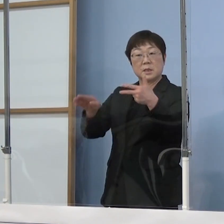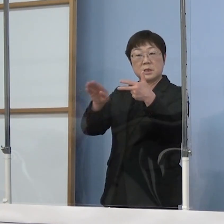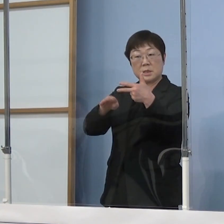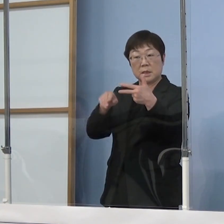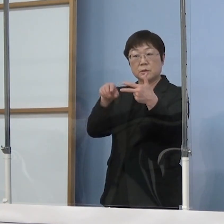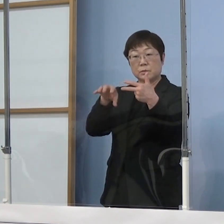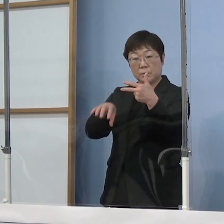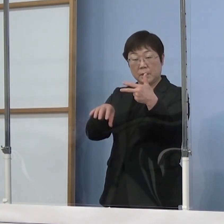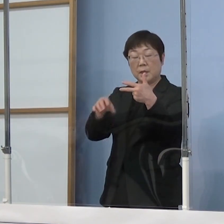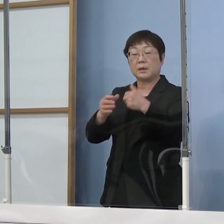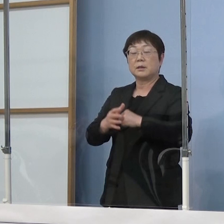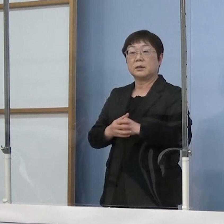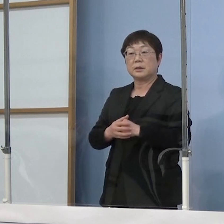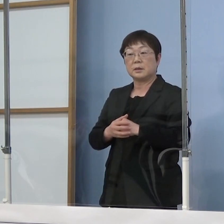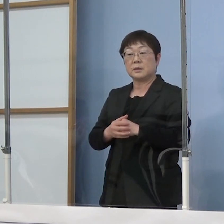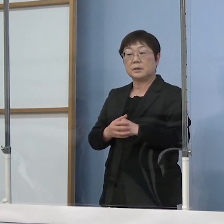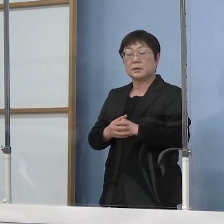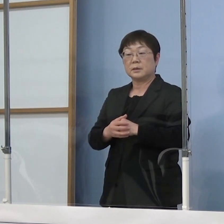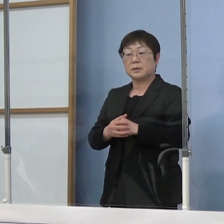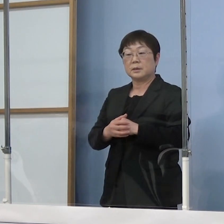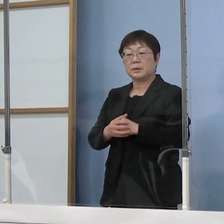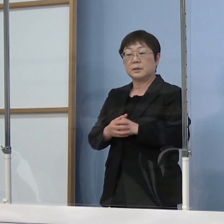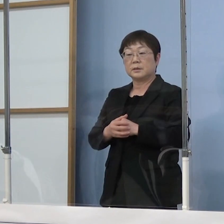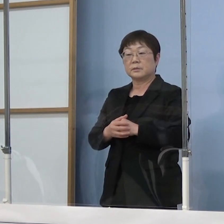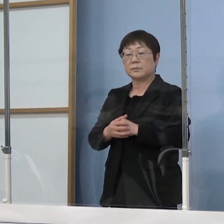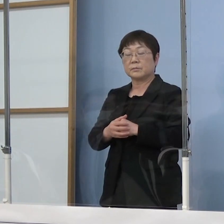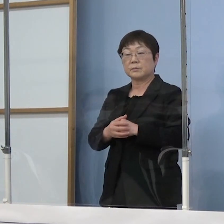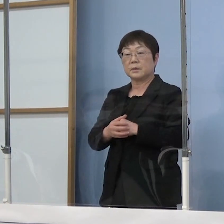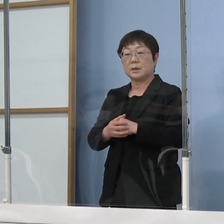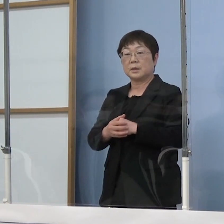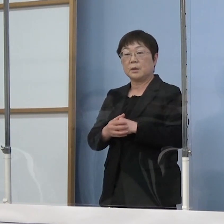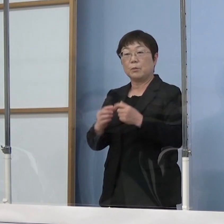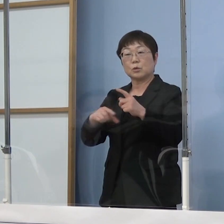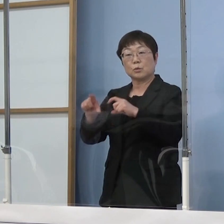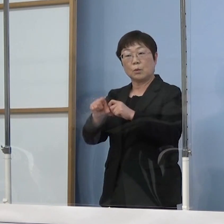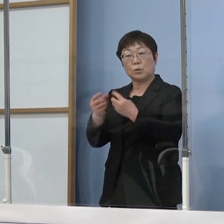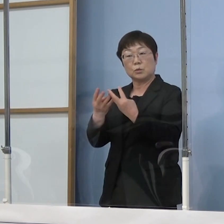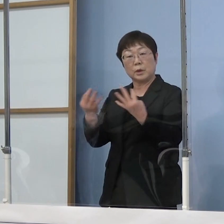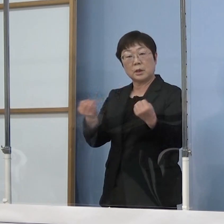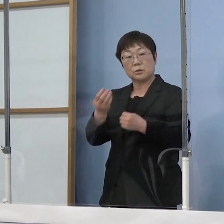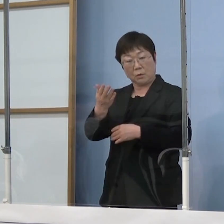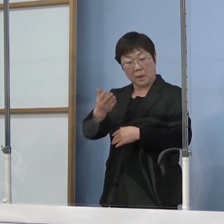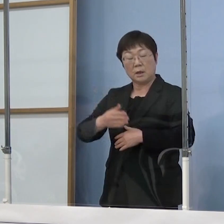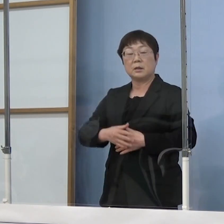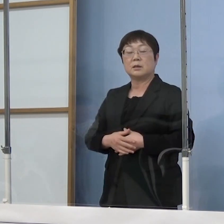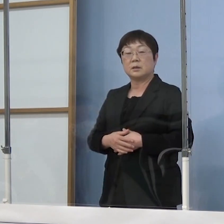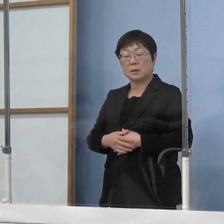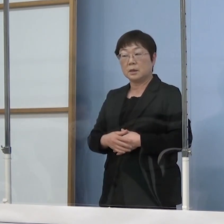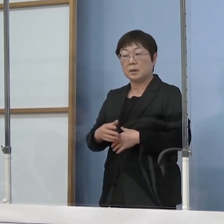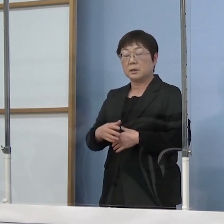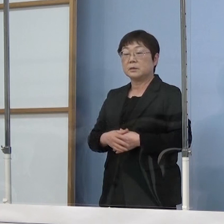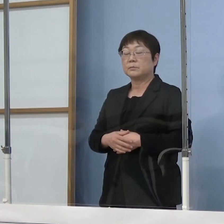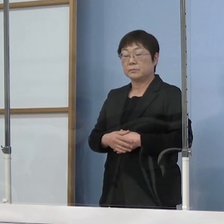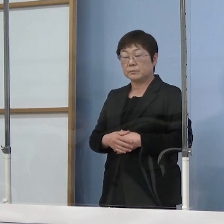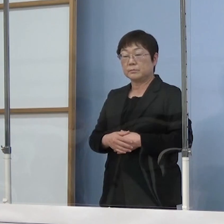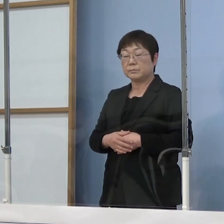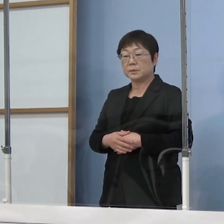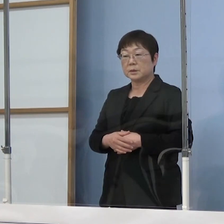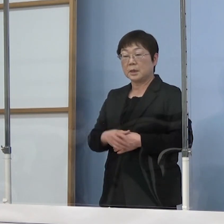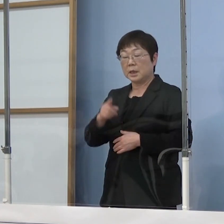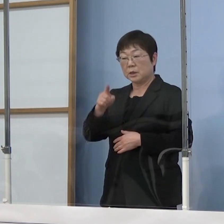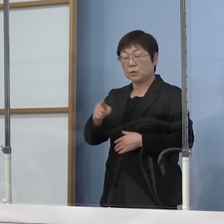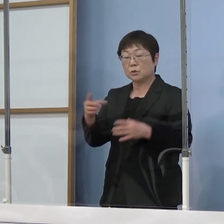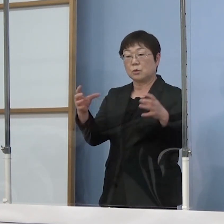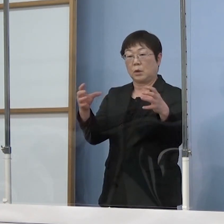てはなんかこうちょっともういくつか増えるのかなという気もします。 というよりもそれがまあ一つの